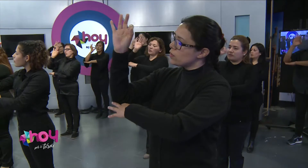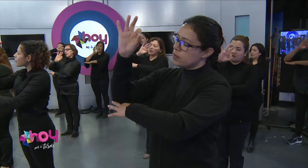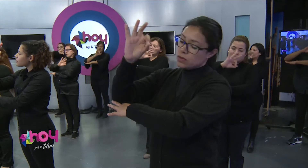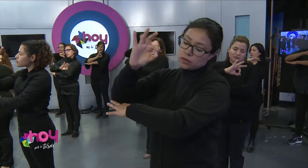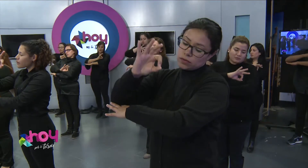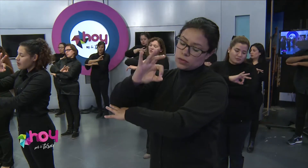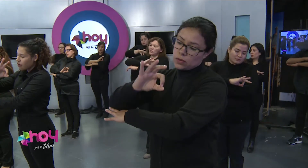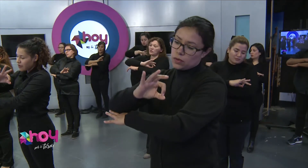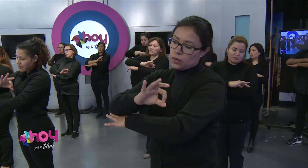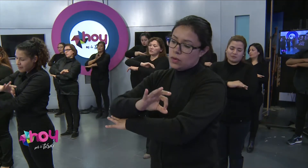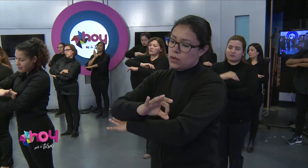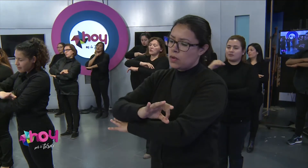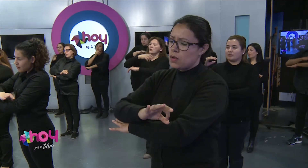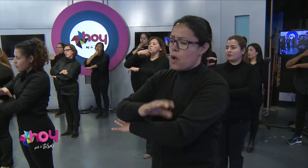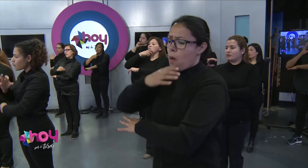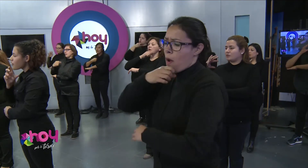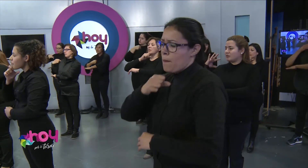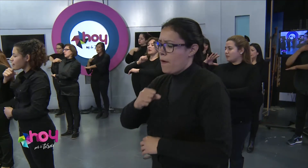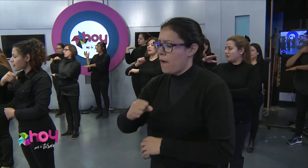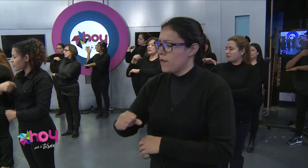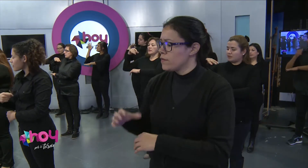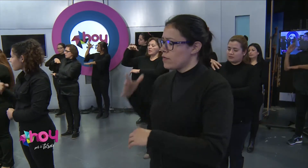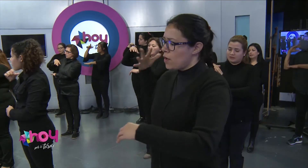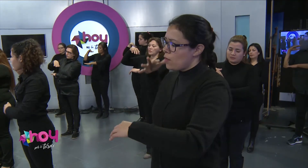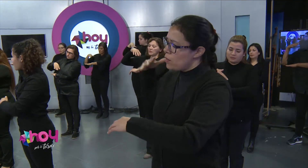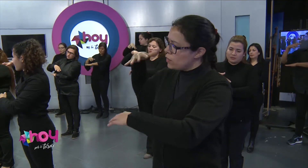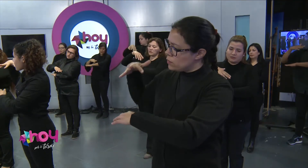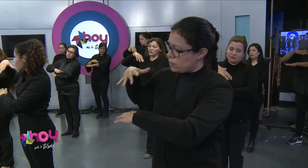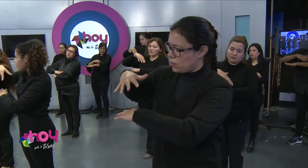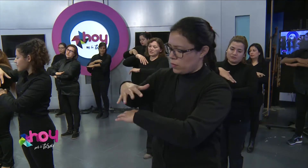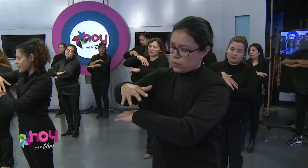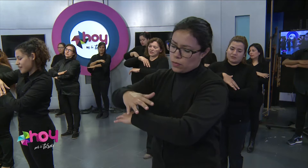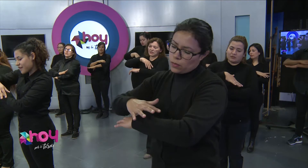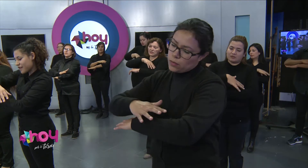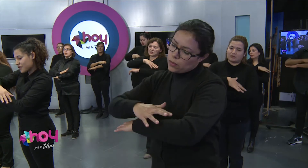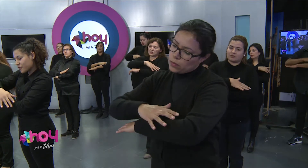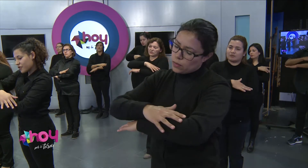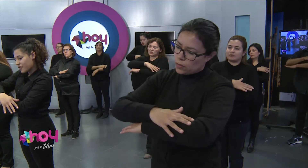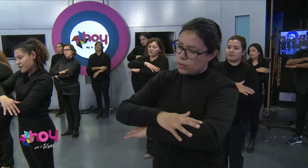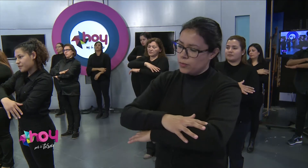baja el sol, una majadita volviendo del ser.